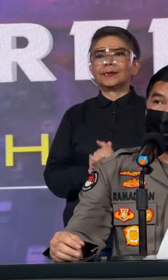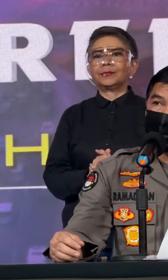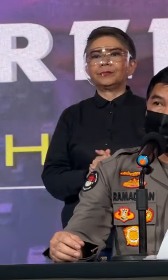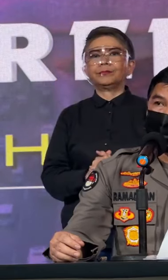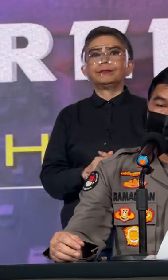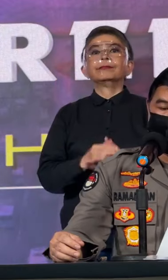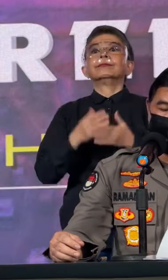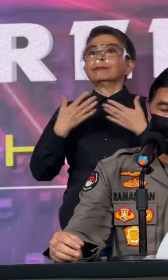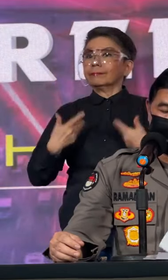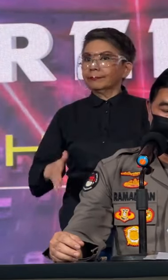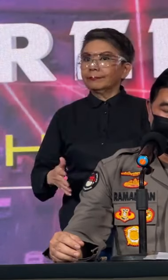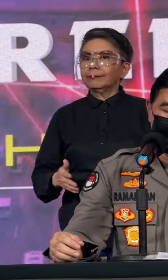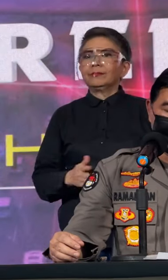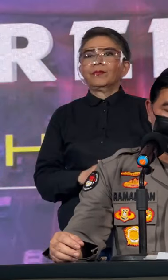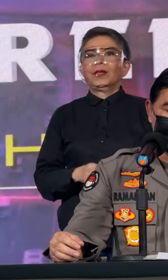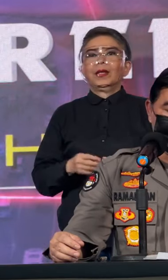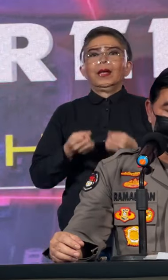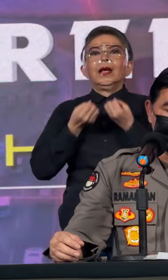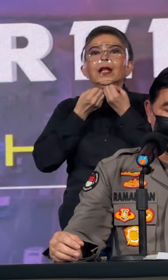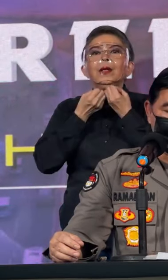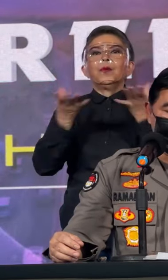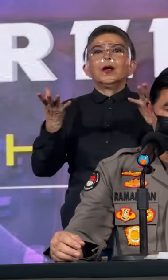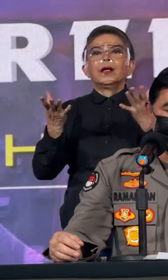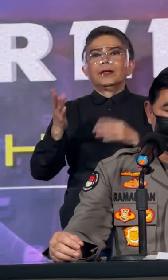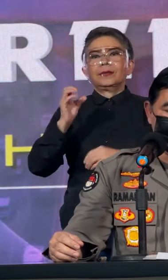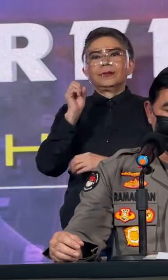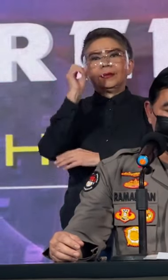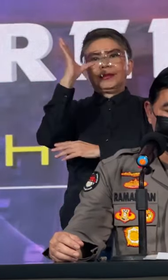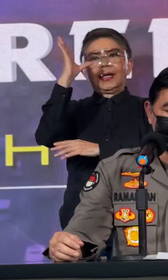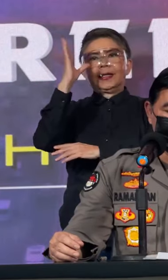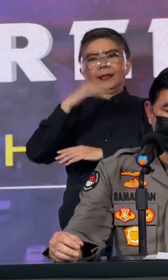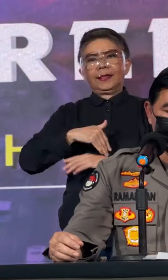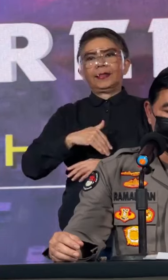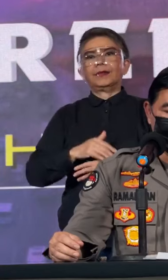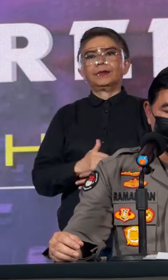Baik rekan-rekan, itu yang kami sampaikan